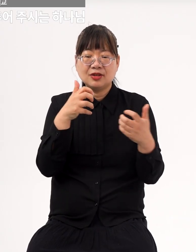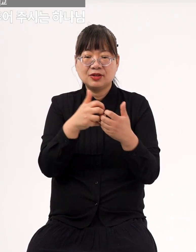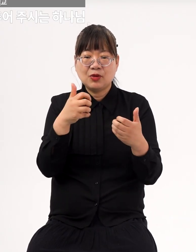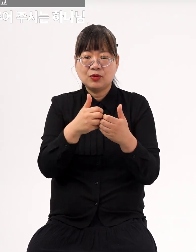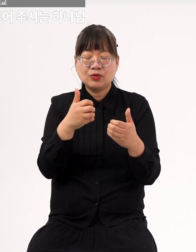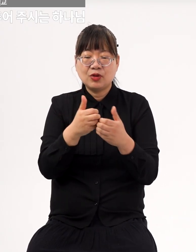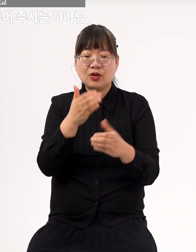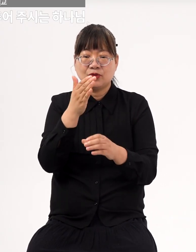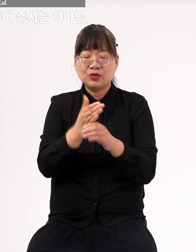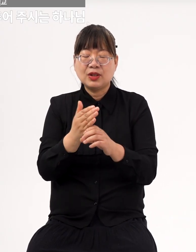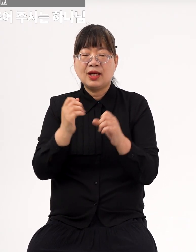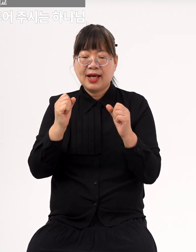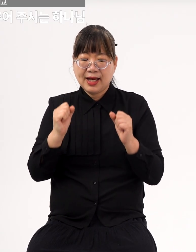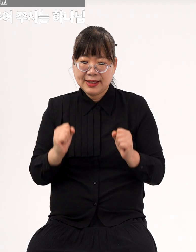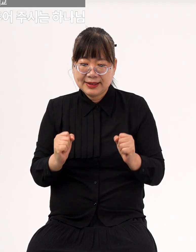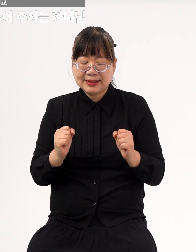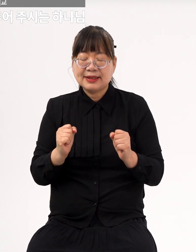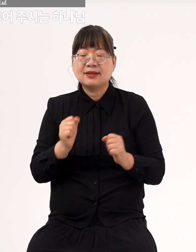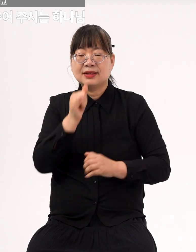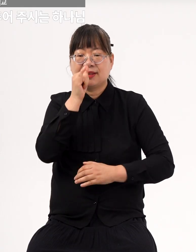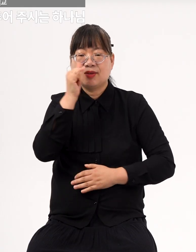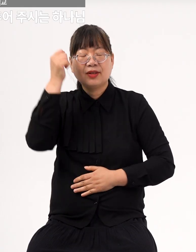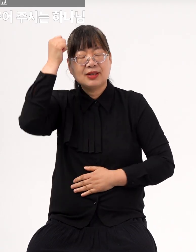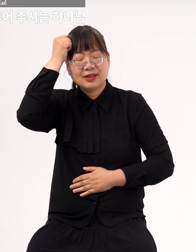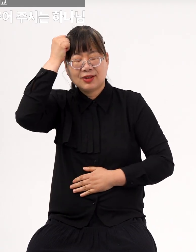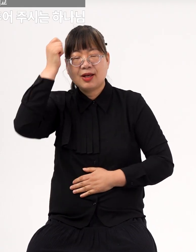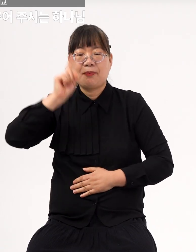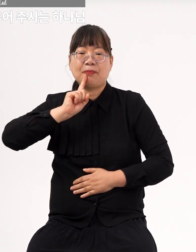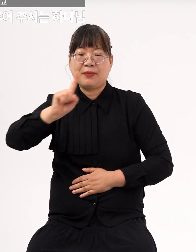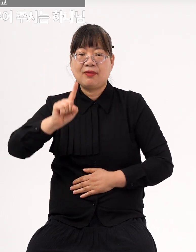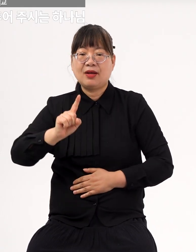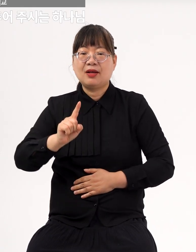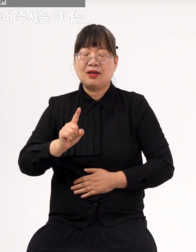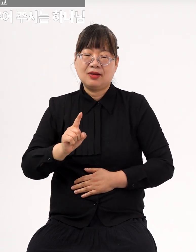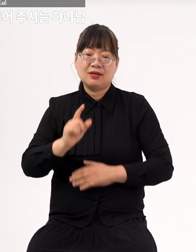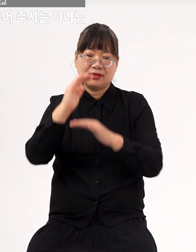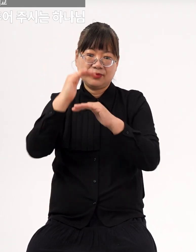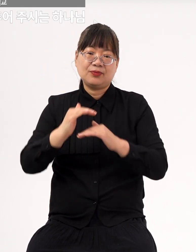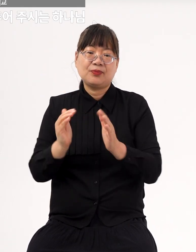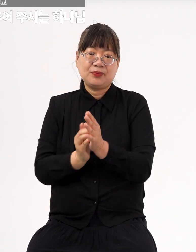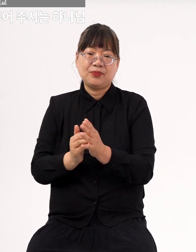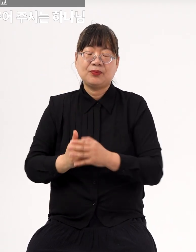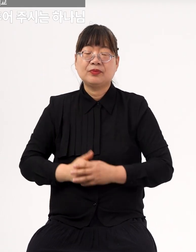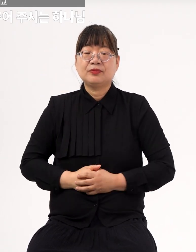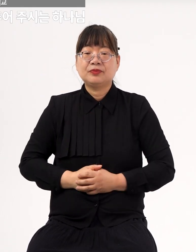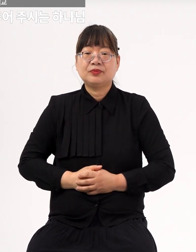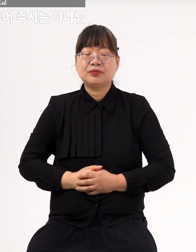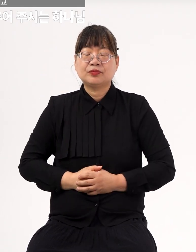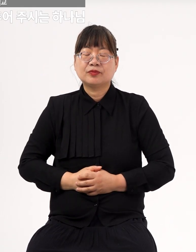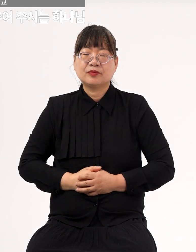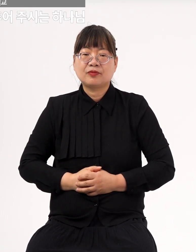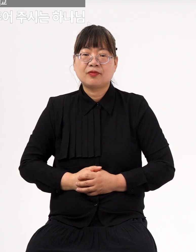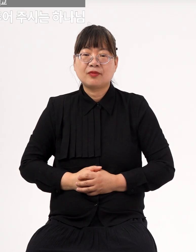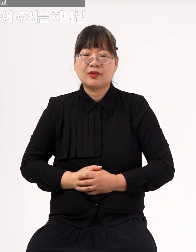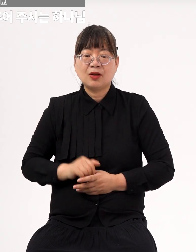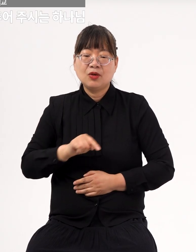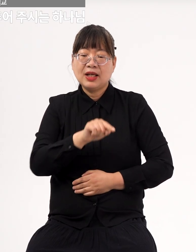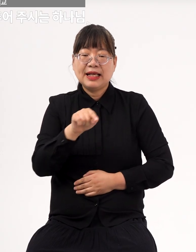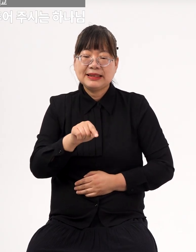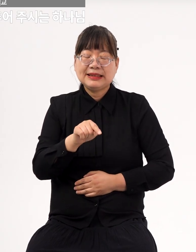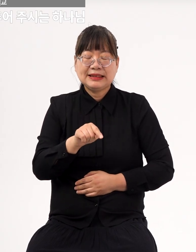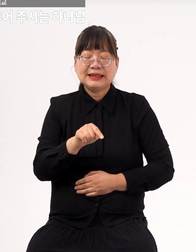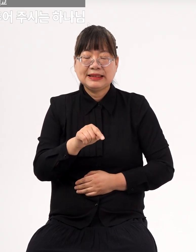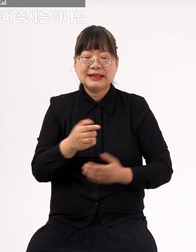서 있는 존재라는 것을 잊어서는 안 된다 그 말이에요. 그러니까 이것을